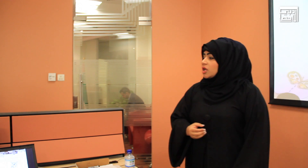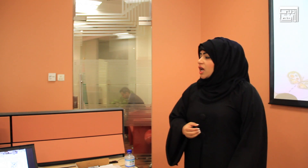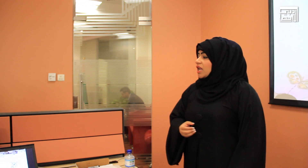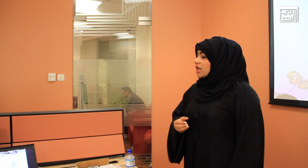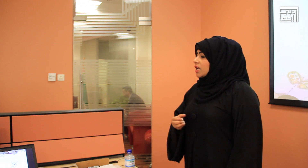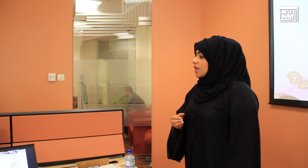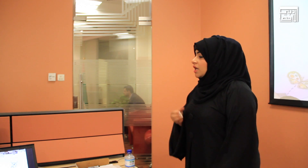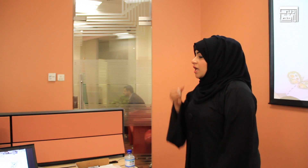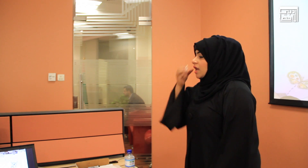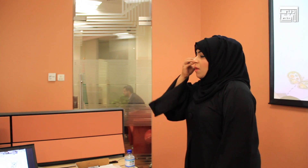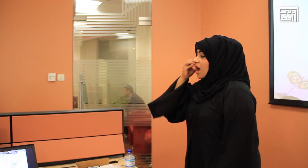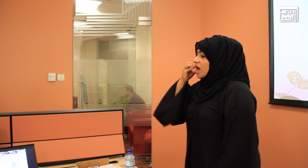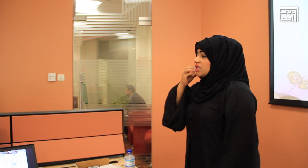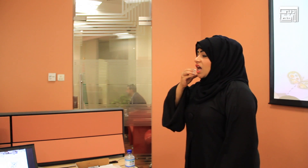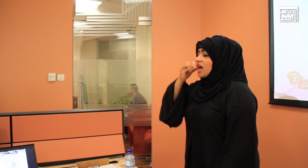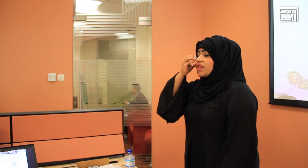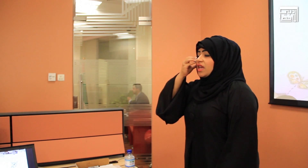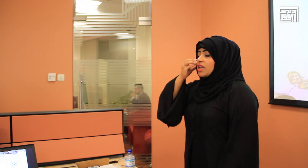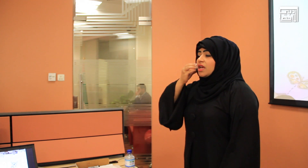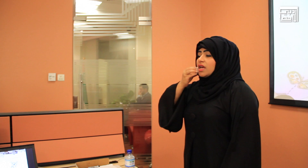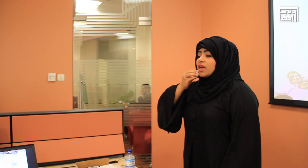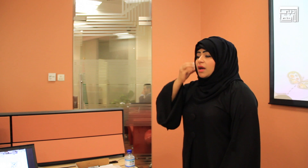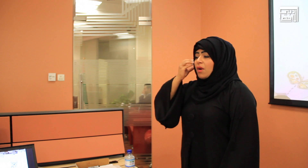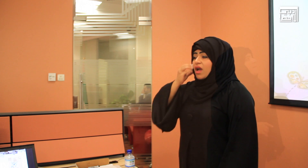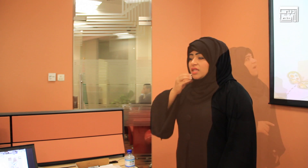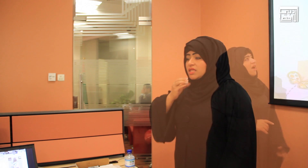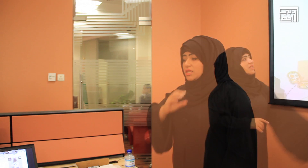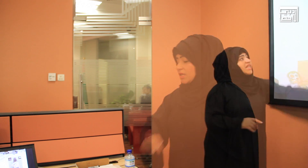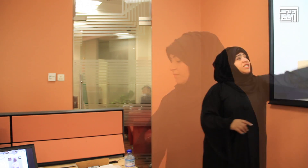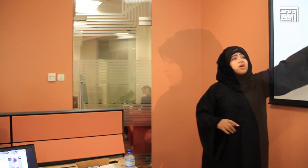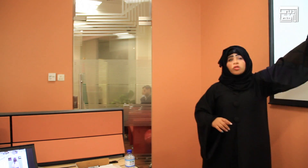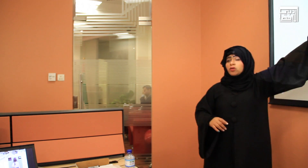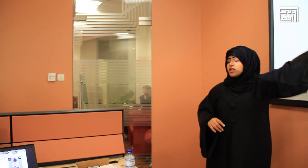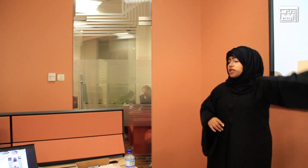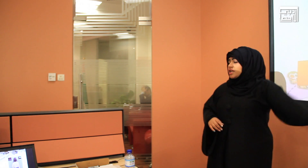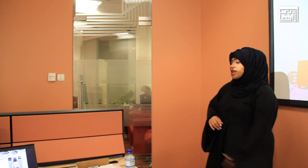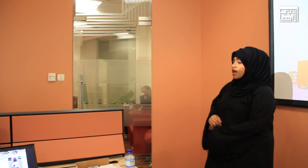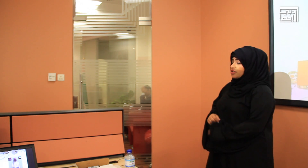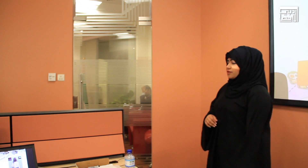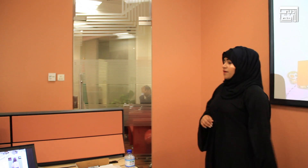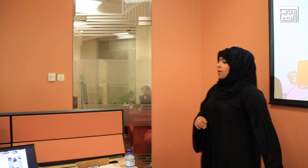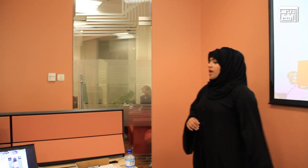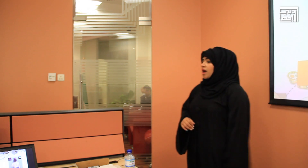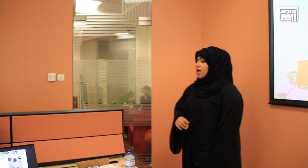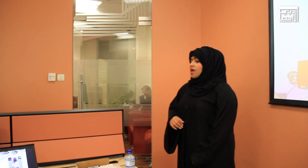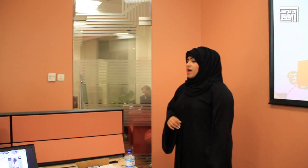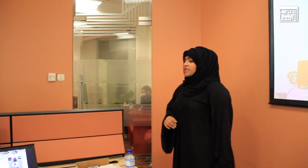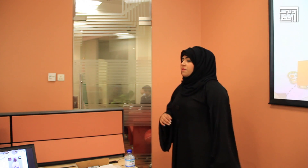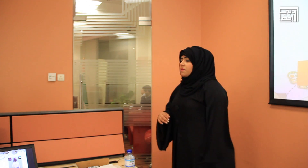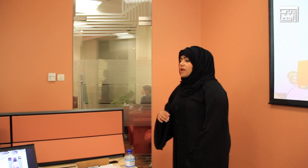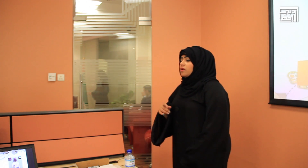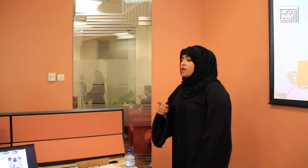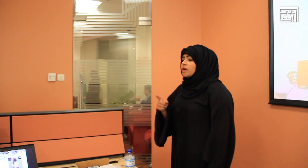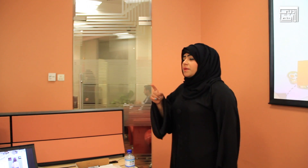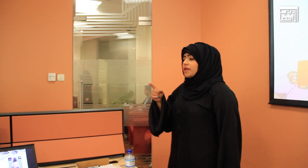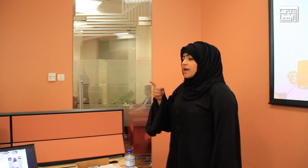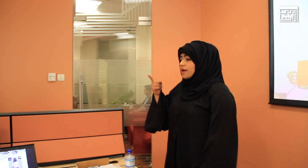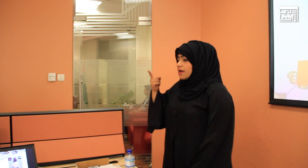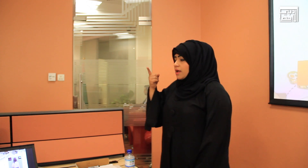شلون الإمارات هذه الإمارات ليش يحطون عندنا إشارة الشفاويات عشان يبينون لكم إن